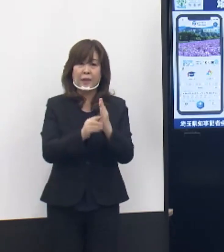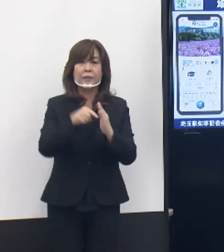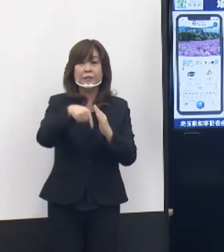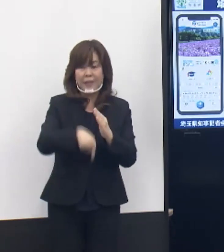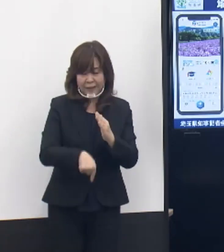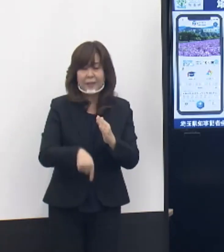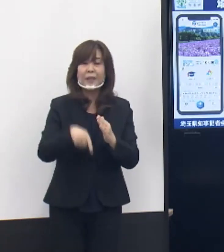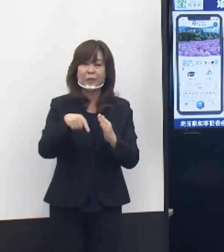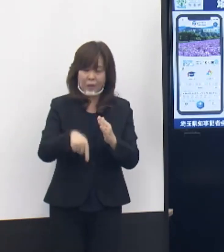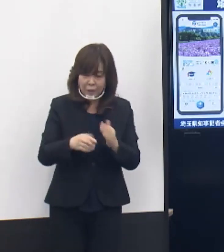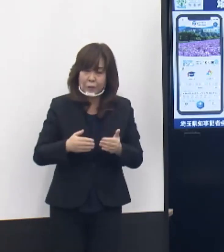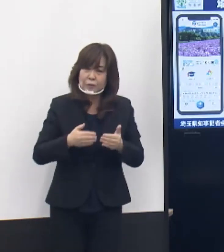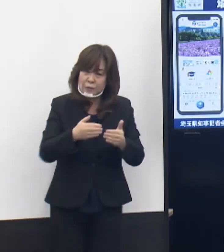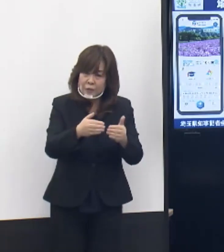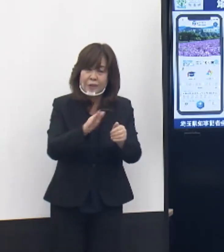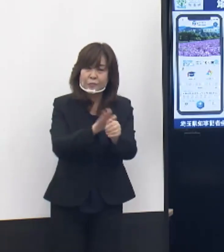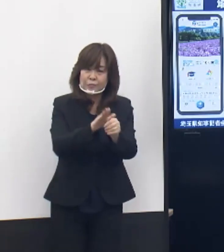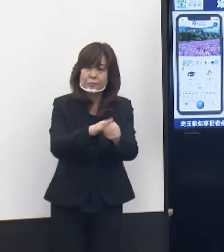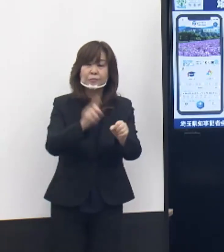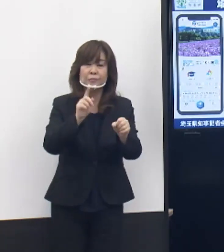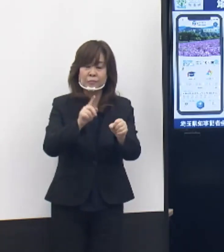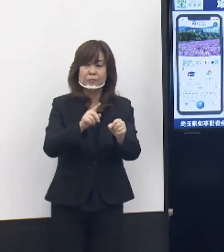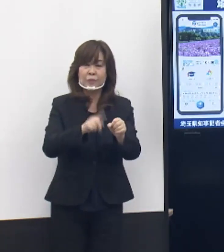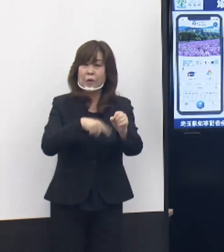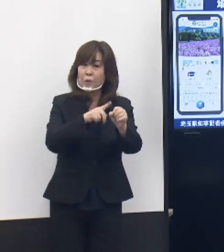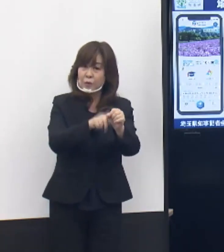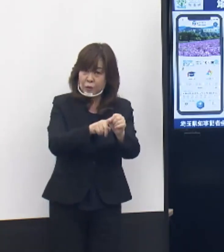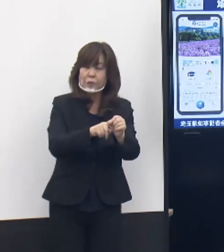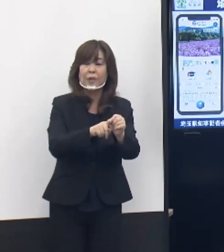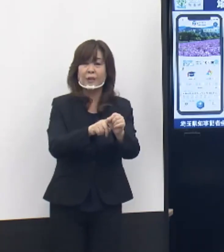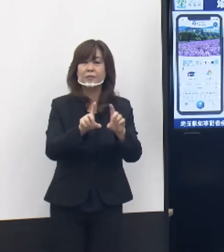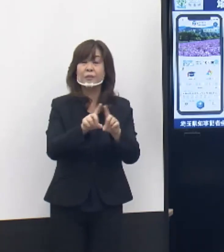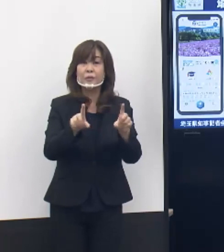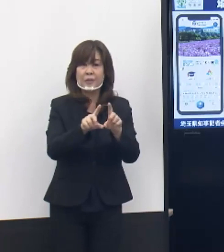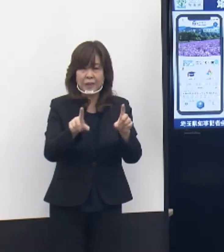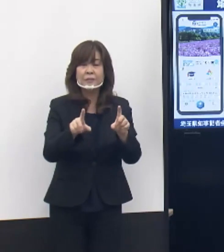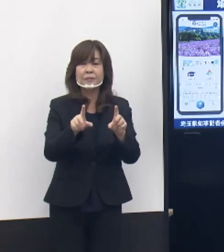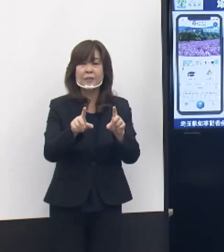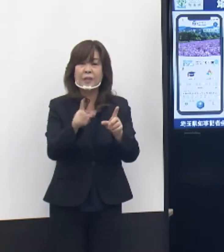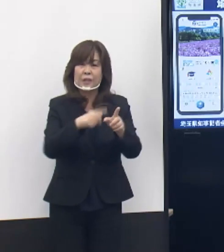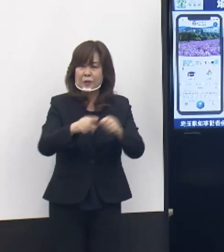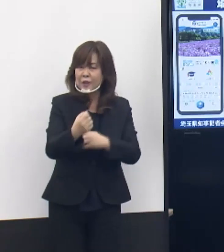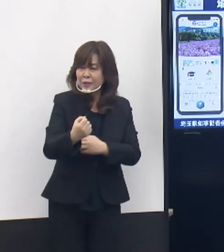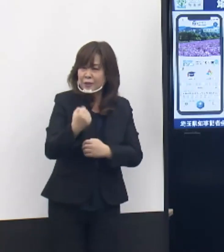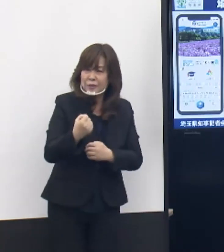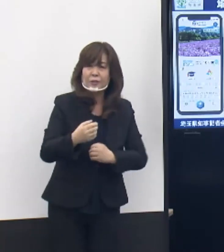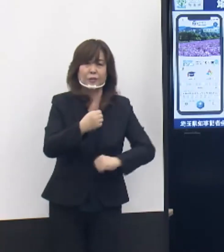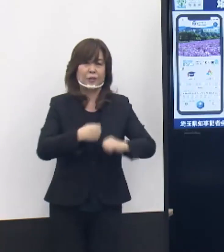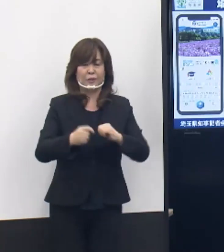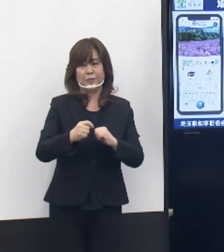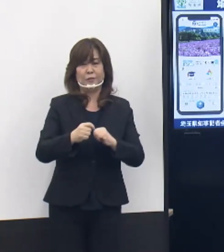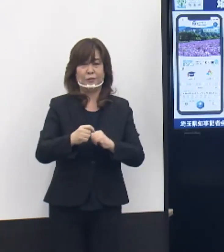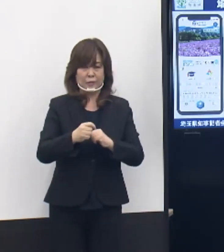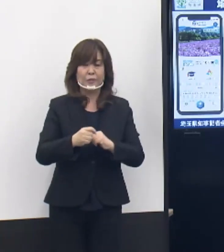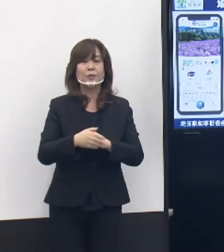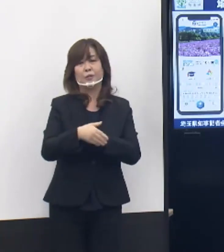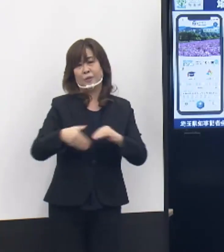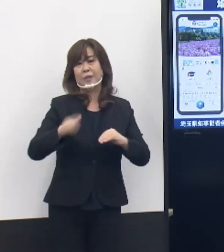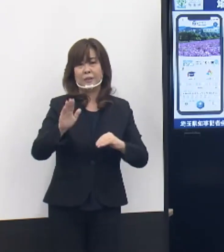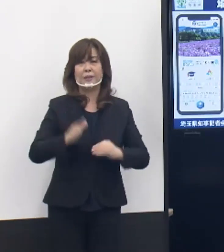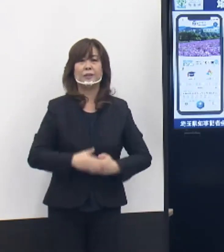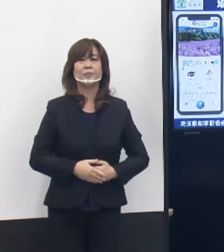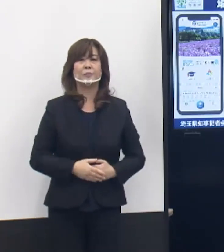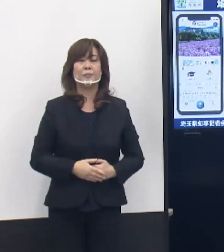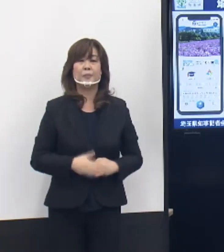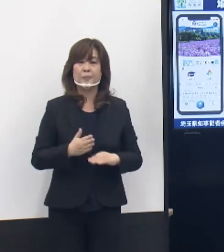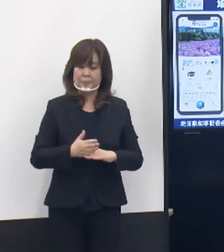を推進する重要性は当然他の自治体もそうかもしれませんがより強いというふうに考えています。